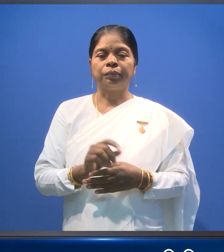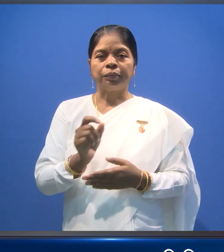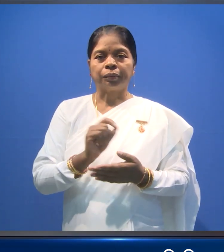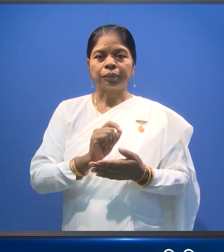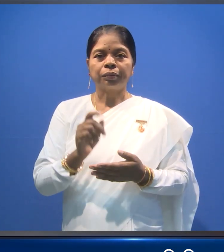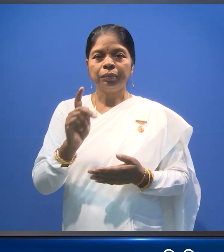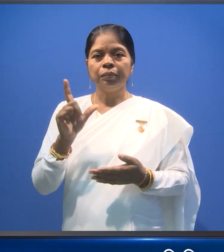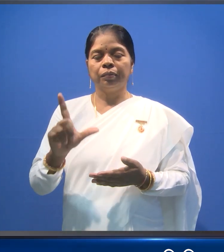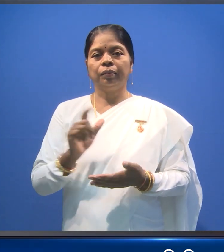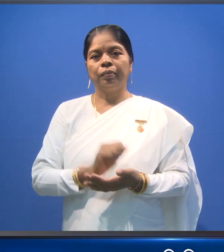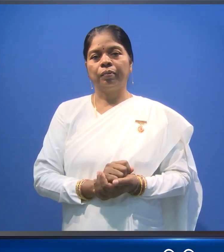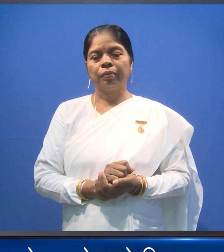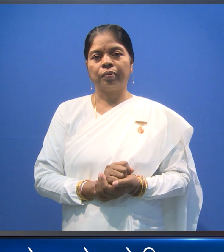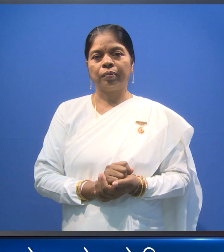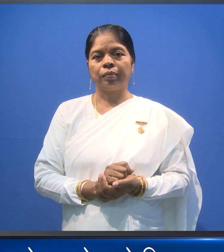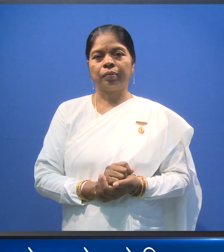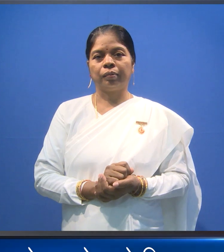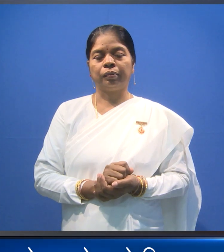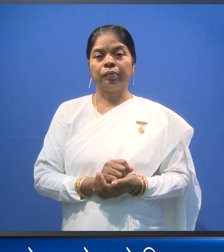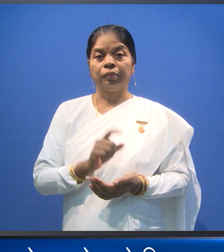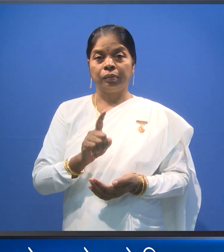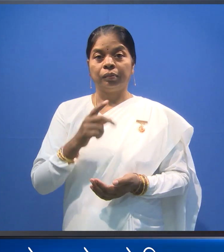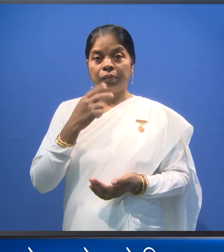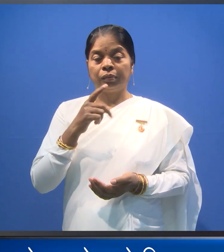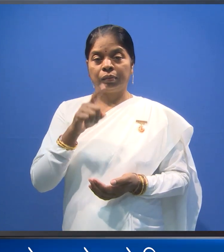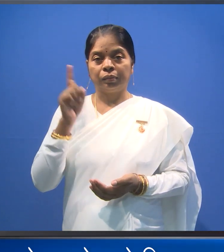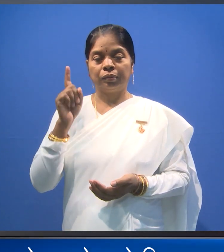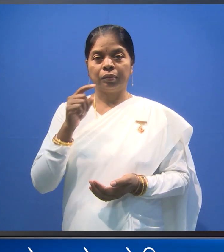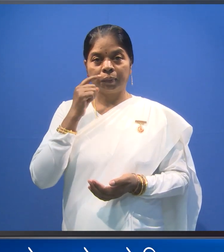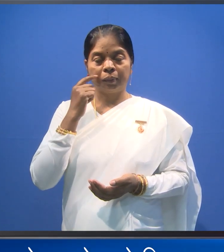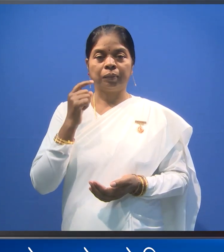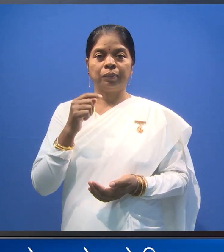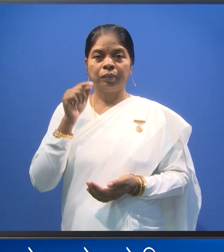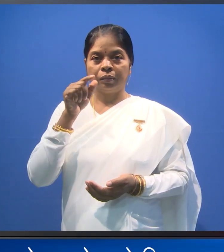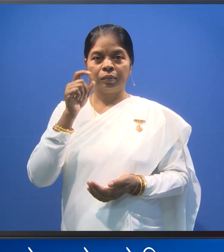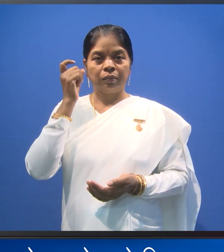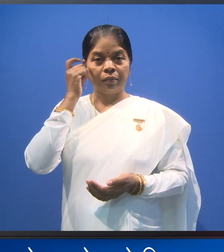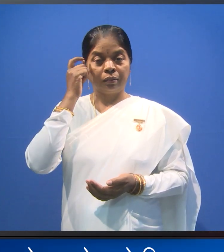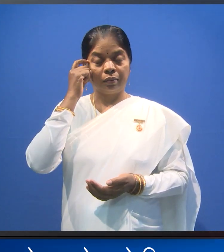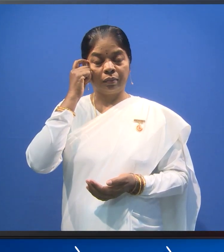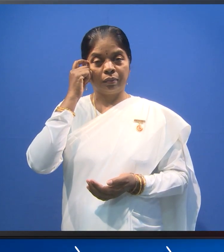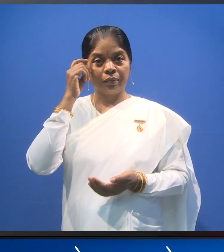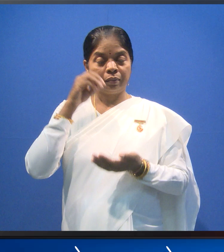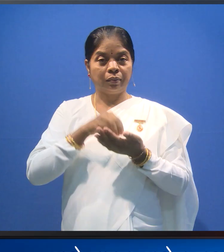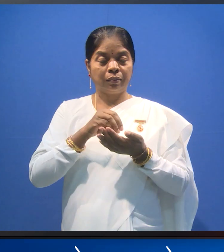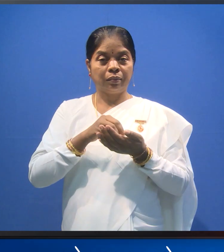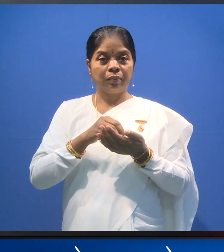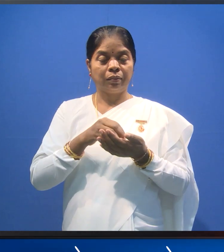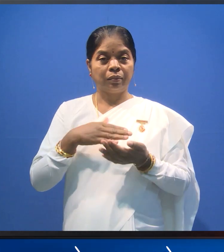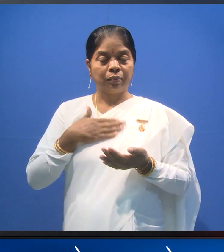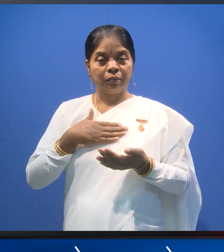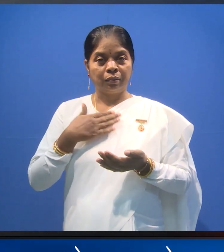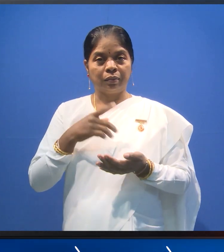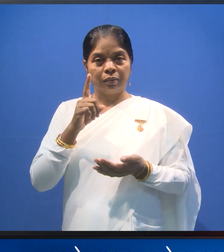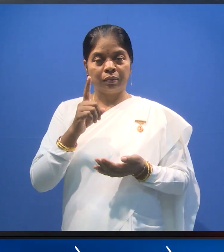लिहिण्याची कला. असे म्हटले जाते की मुलाने तुमची आठवण करावी असे वाटत